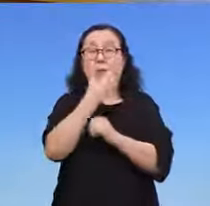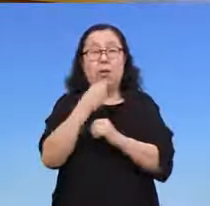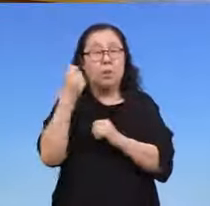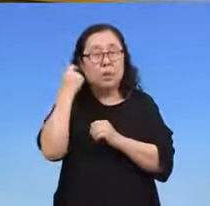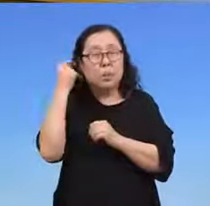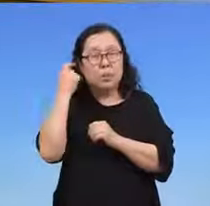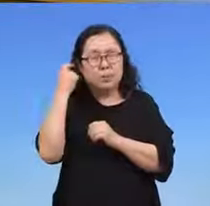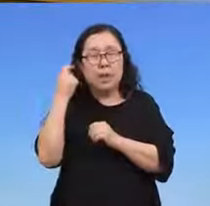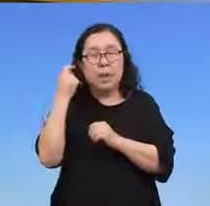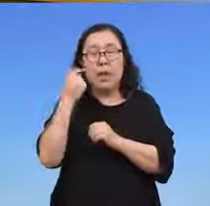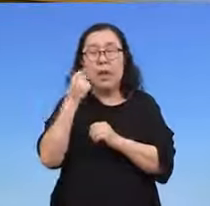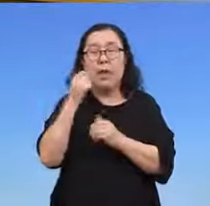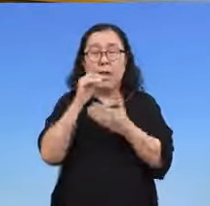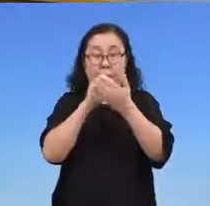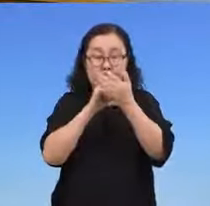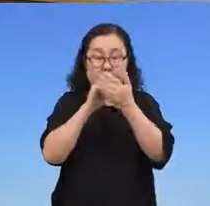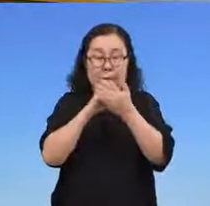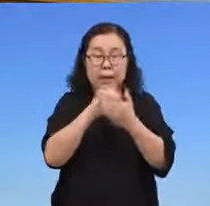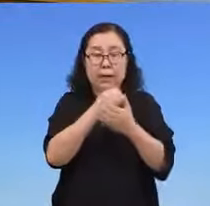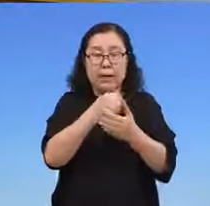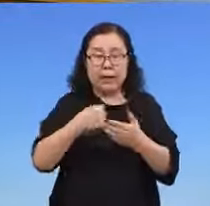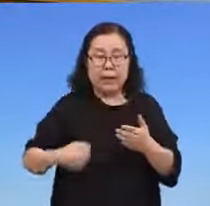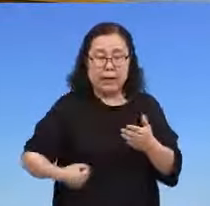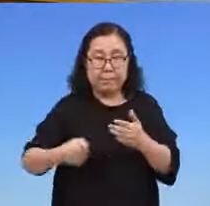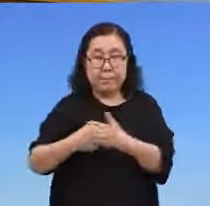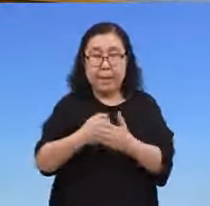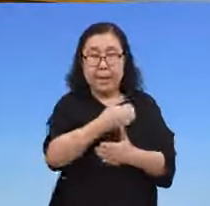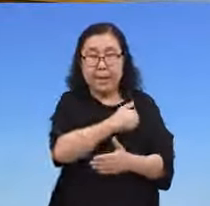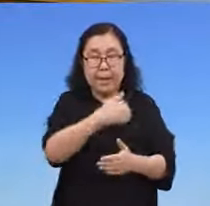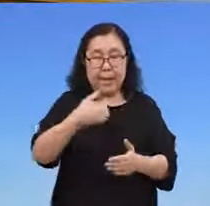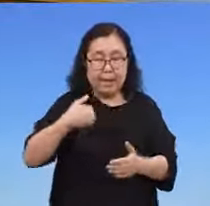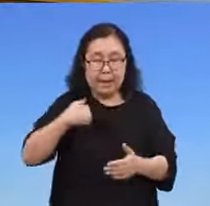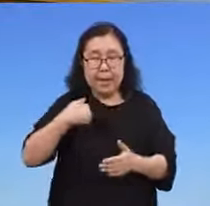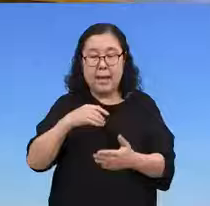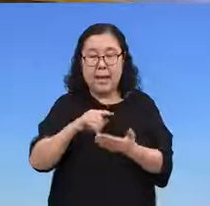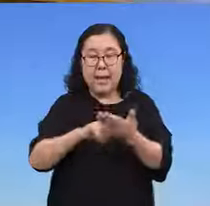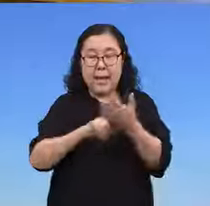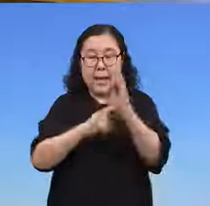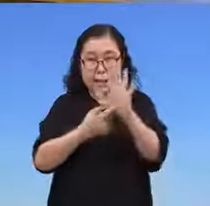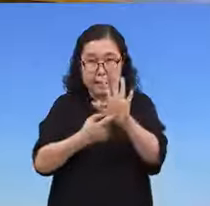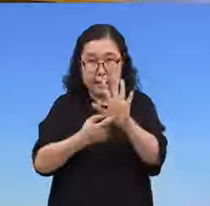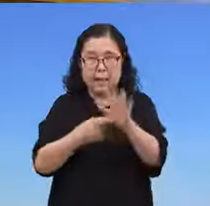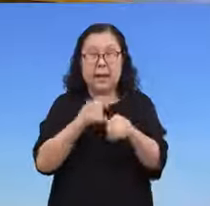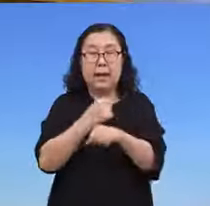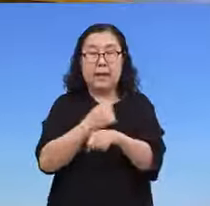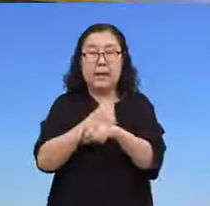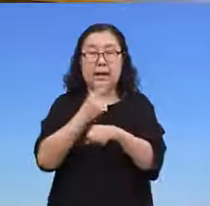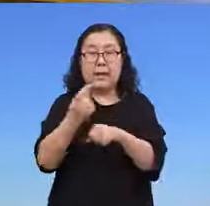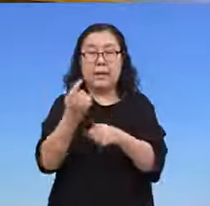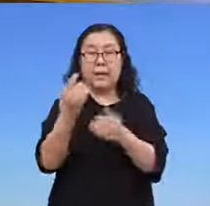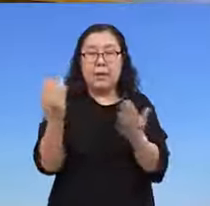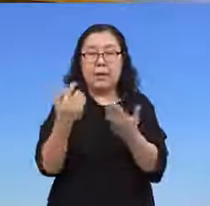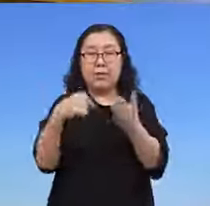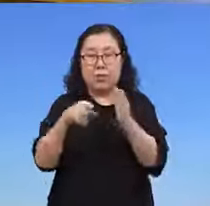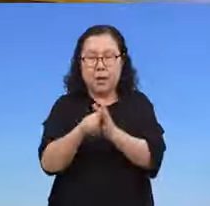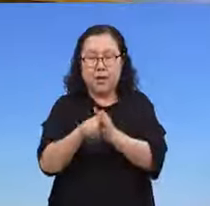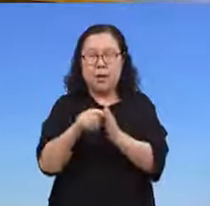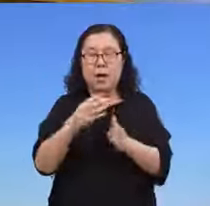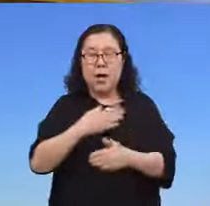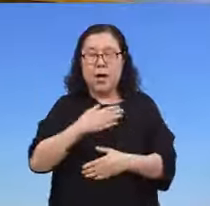알리게 하옵소서 할 것이니, 20절 이 일을 위하여 내가 쇠사슬에 매인 사신이 된